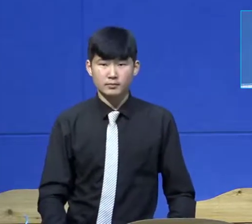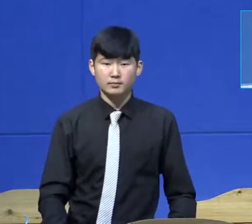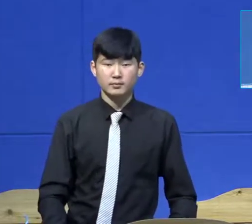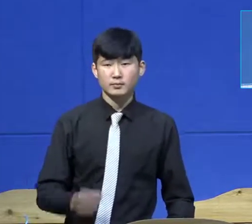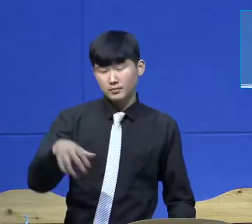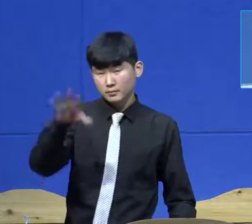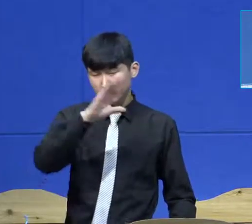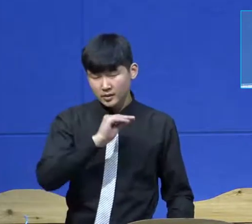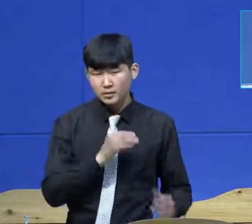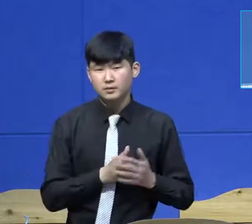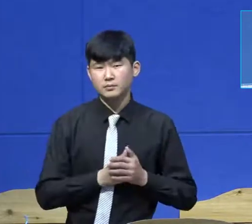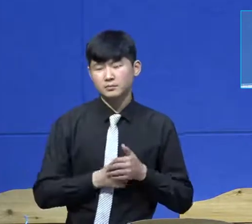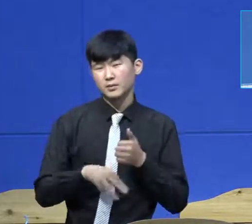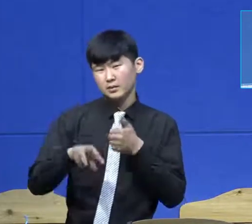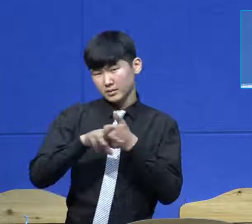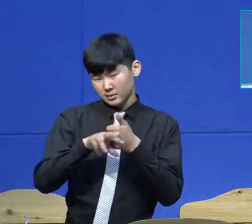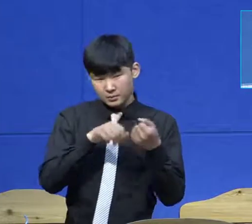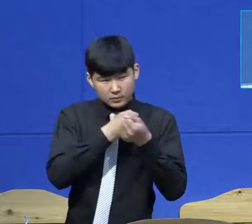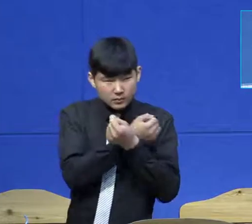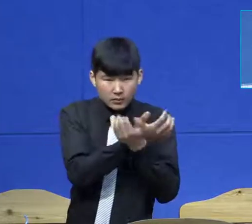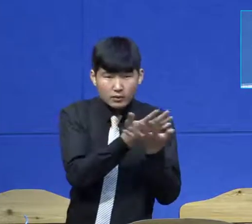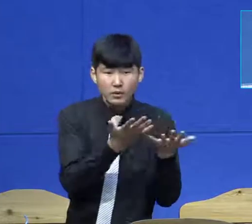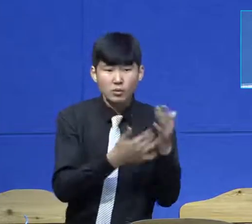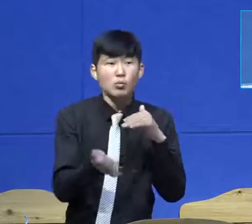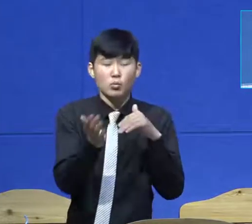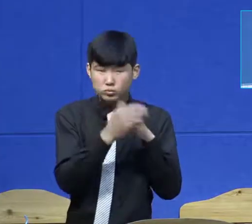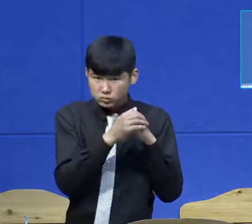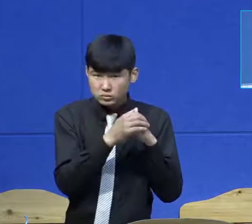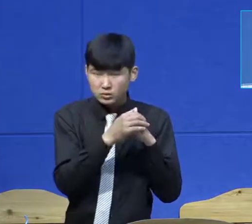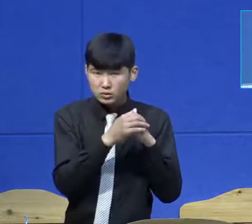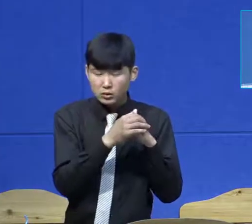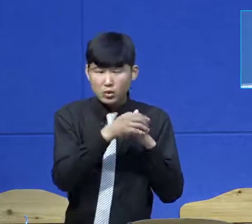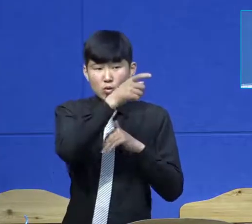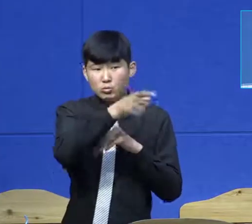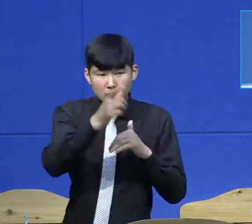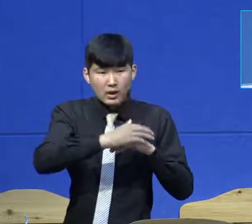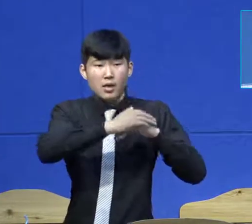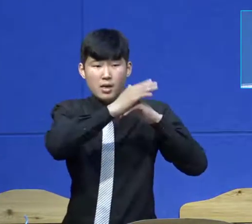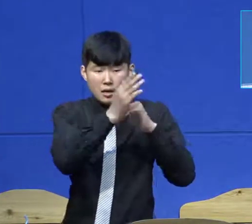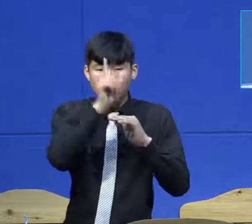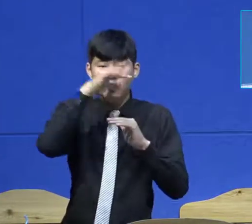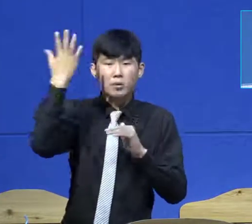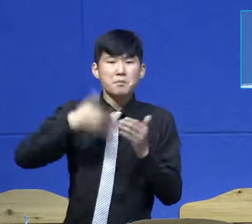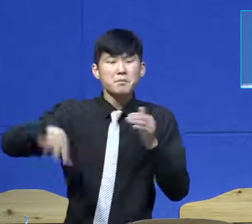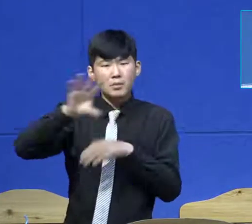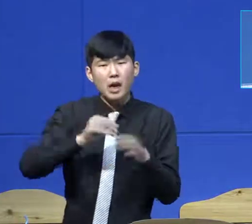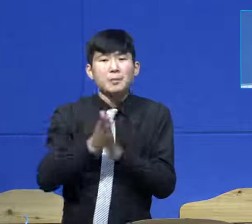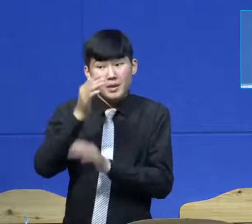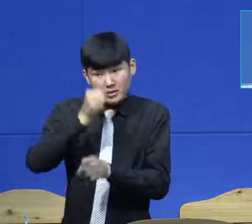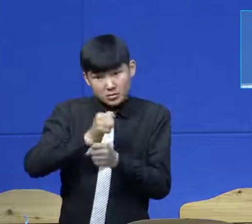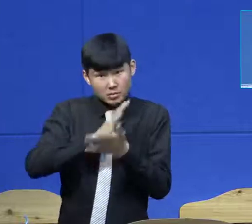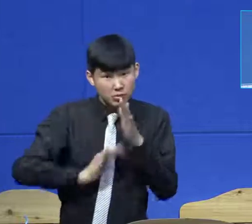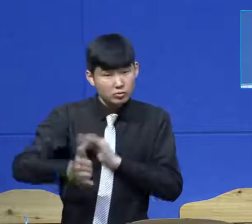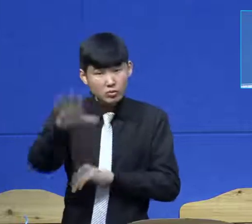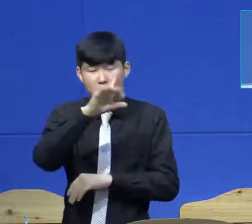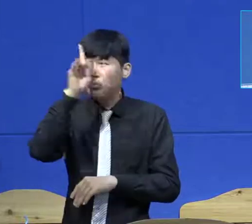Бид нэр сайн мэдээг тараагаад үхсэн хүмүүсийг амьдлуулж байгаа нь Бурхан бидэртэй хамт ажиллаж байгаа учраас бид